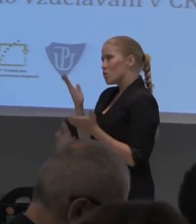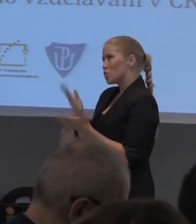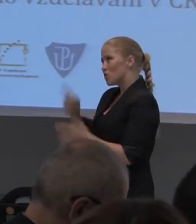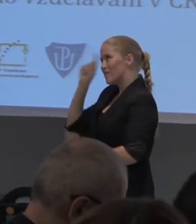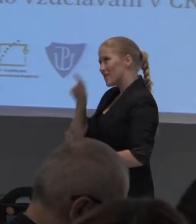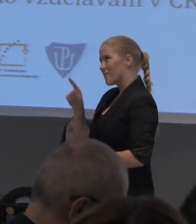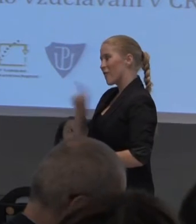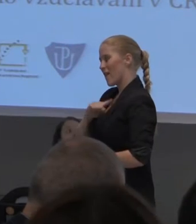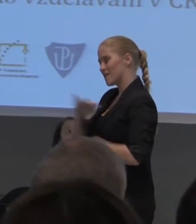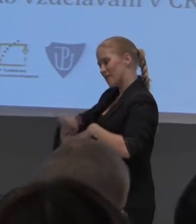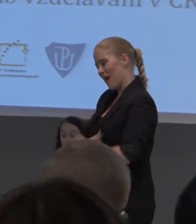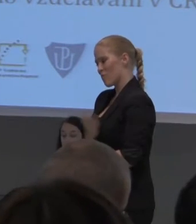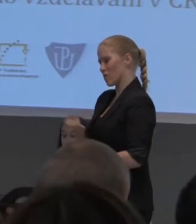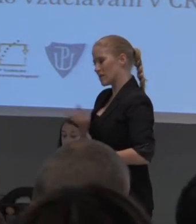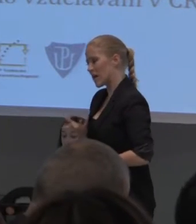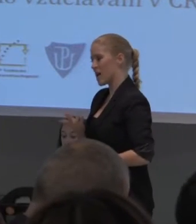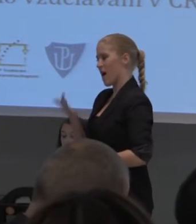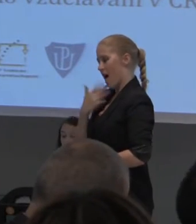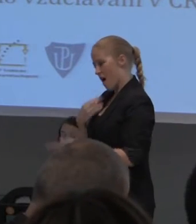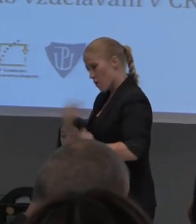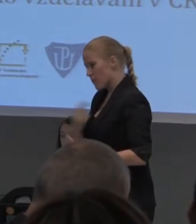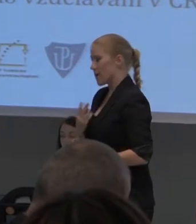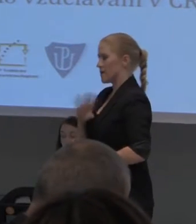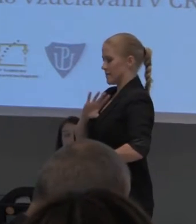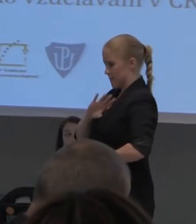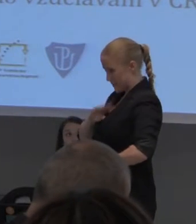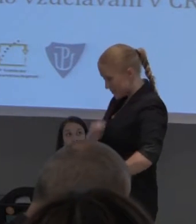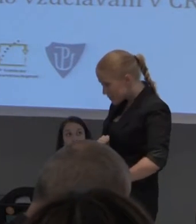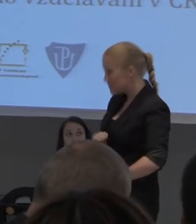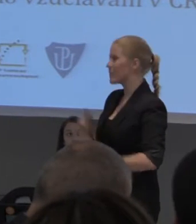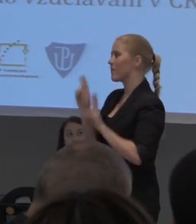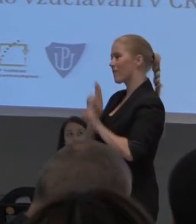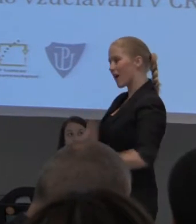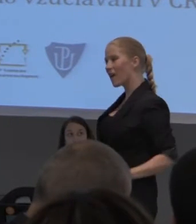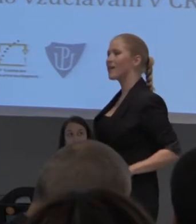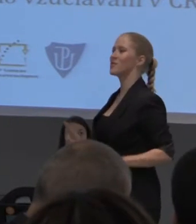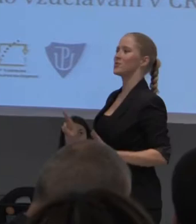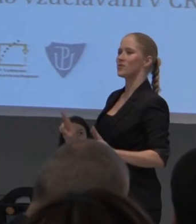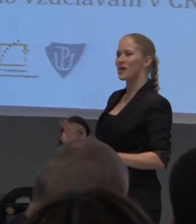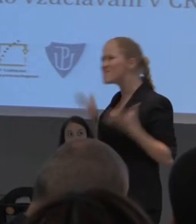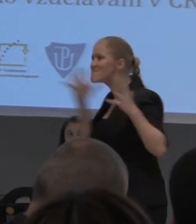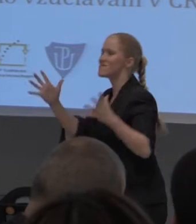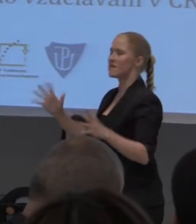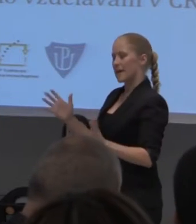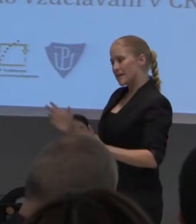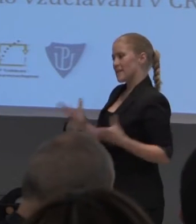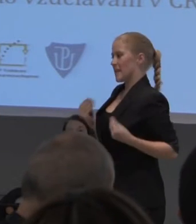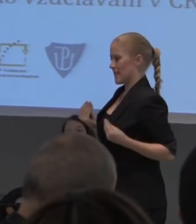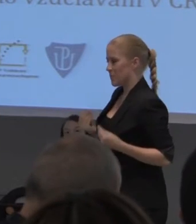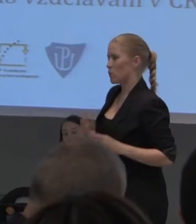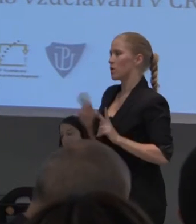s emocemi a jak komunikovat a tak dále, tak jsem v klidu zůstala sedět v autě a věnovala jsem 10 minut